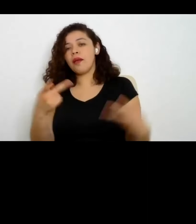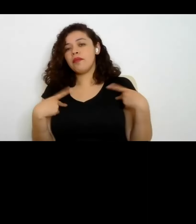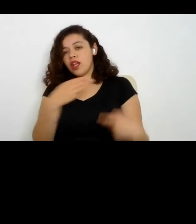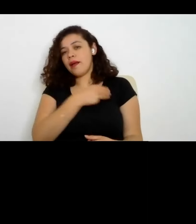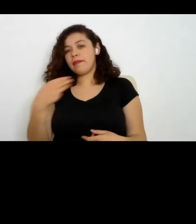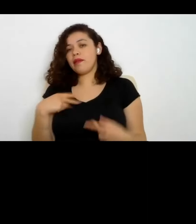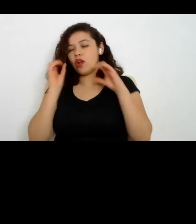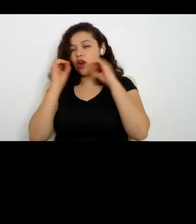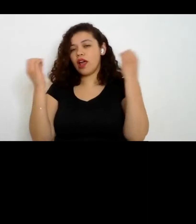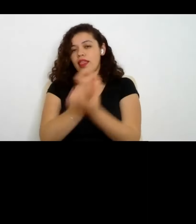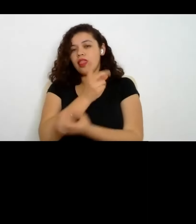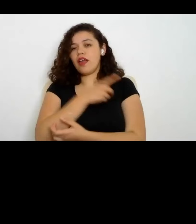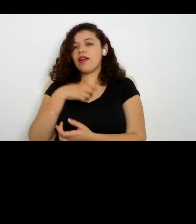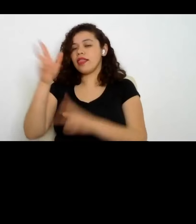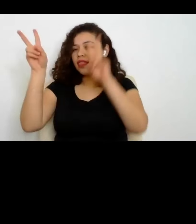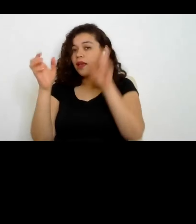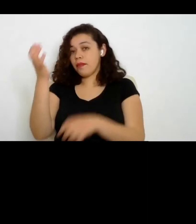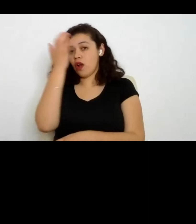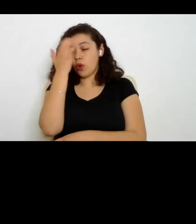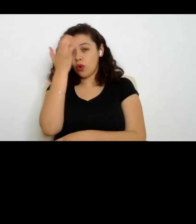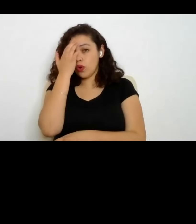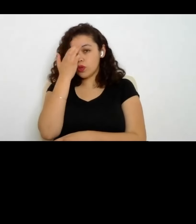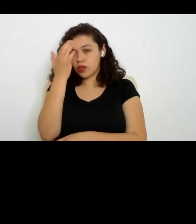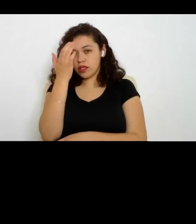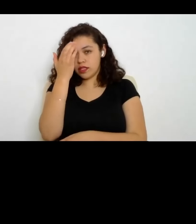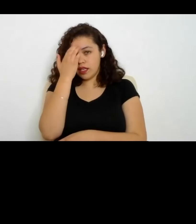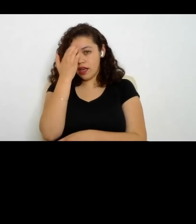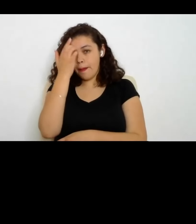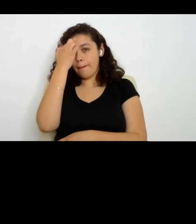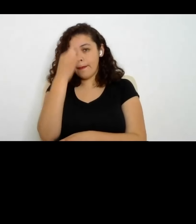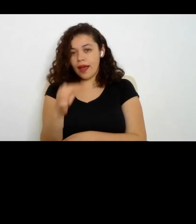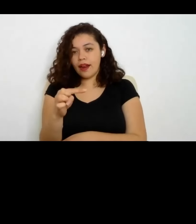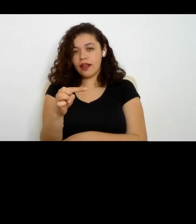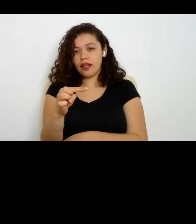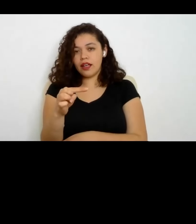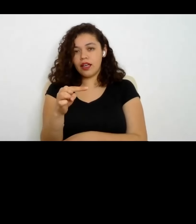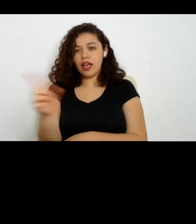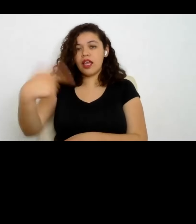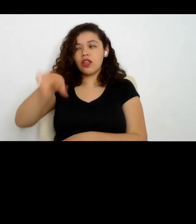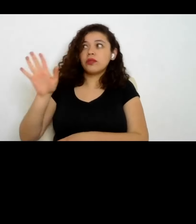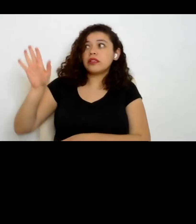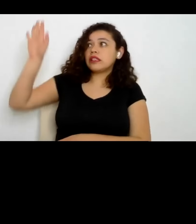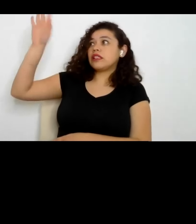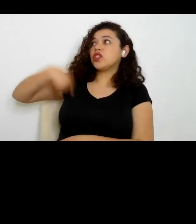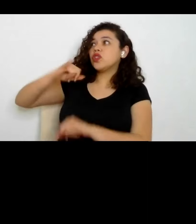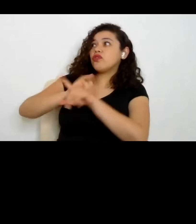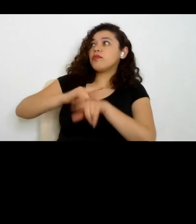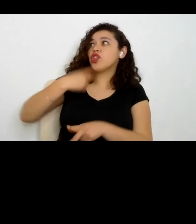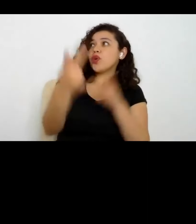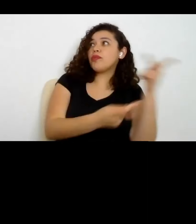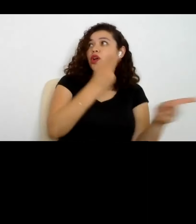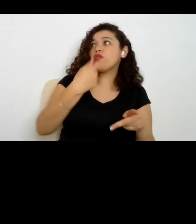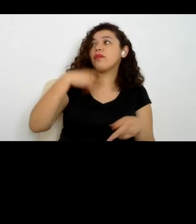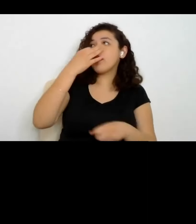organización estén familiarizados con estos temas para que levanten la mano cuando estamos recabando datos personales